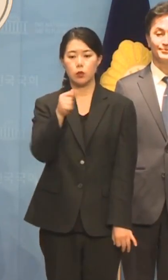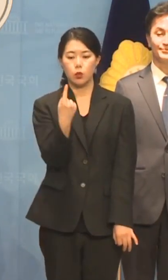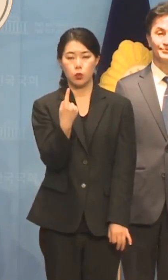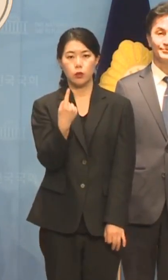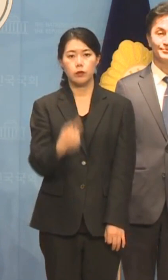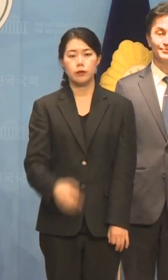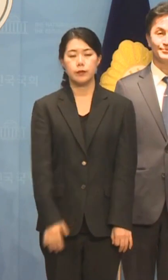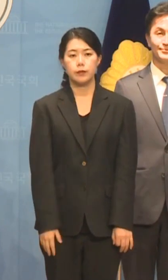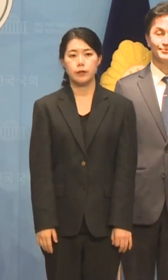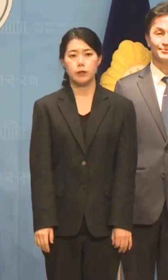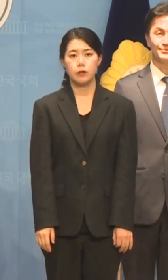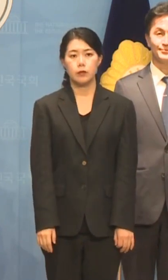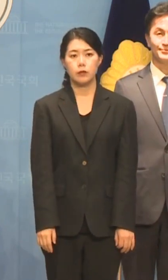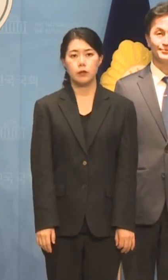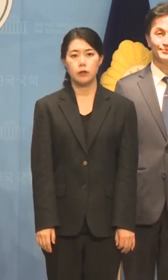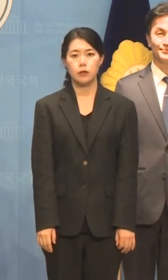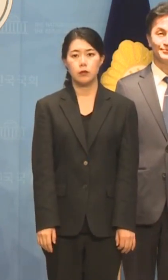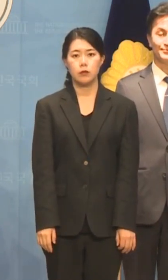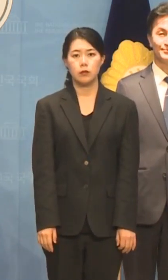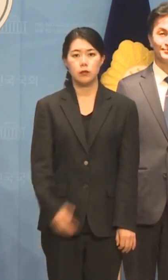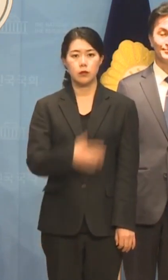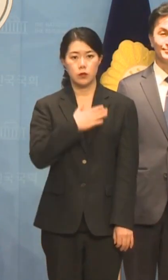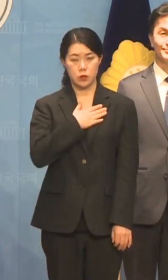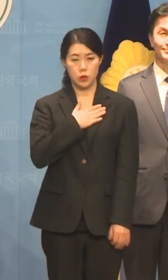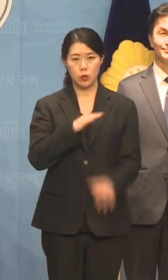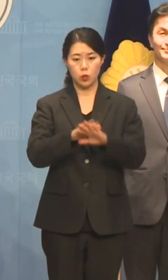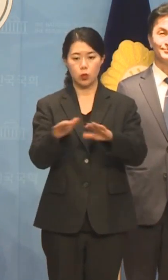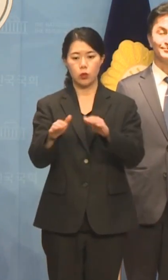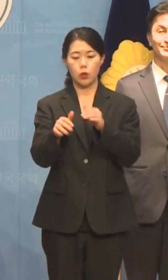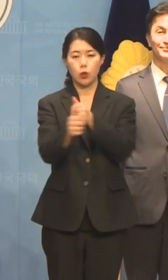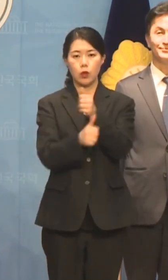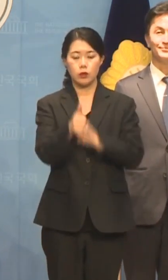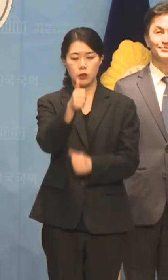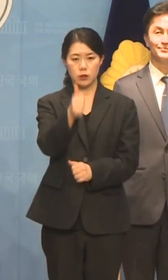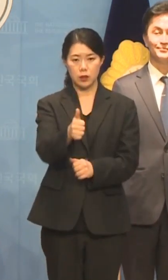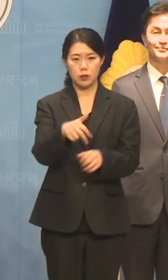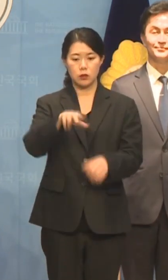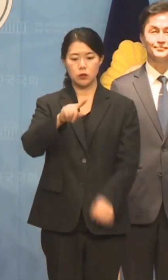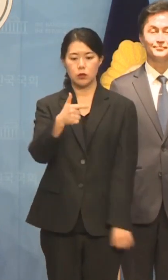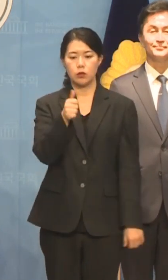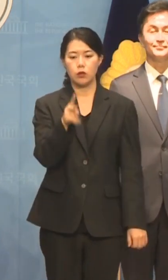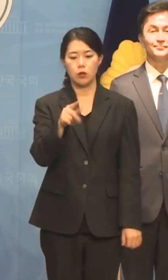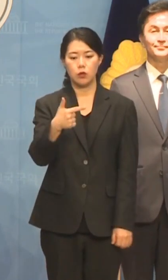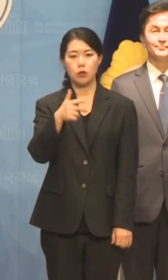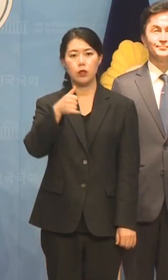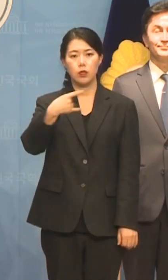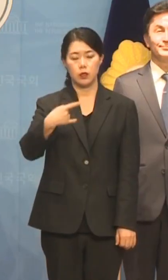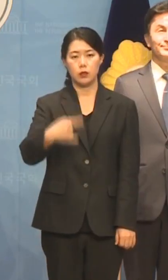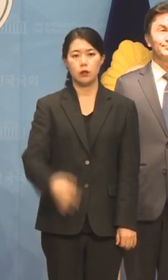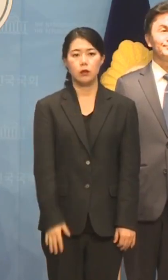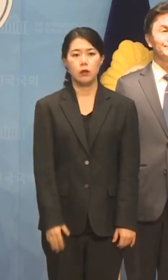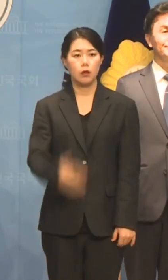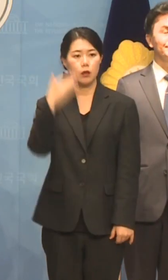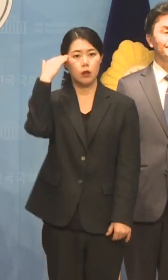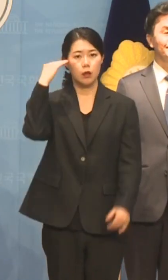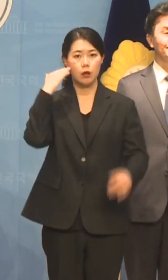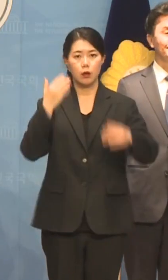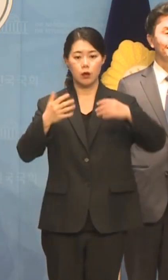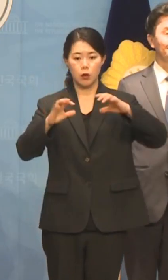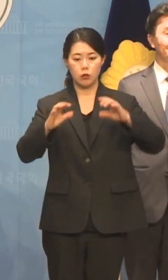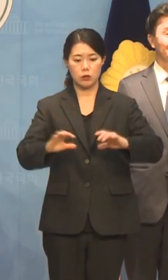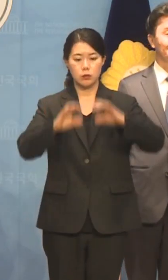김지호 위원님이십니다. 저는 테러대책위원장 전현희 위원입니다. 대한민국이